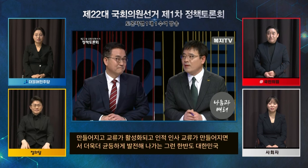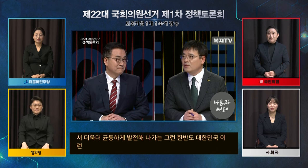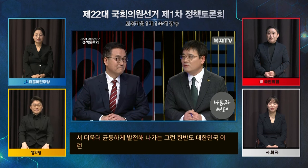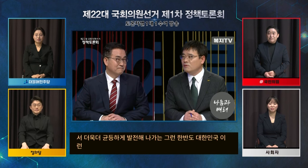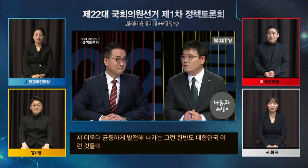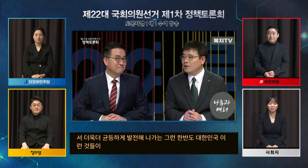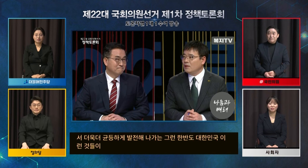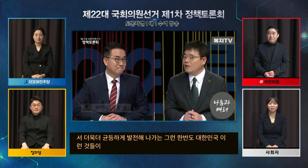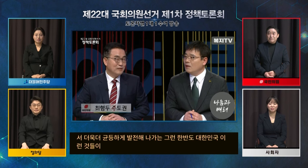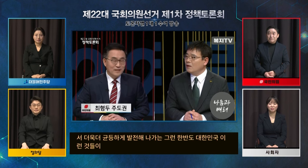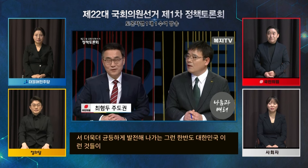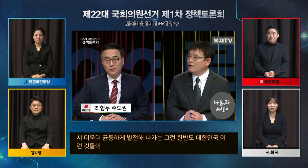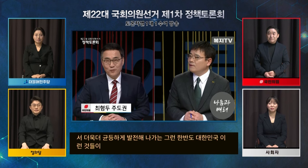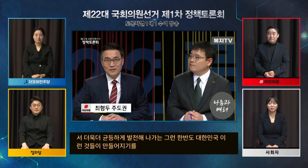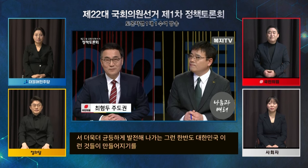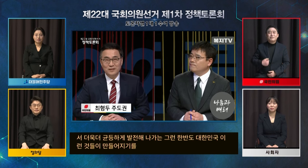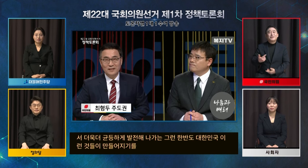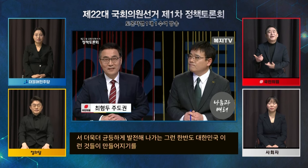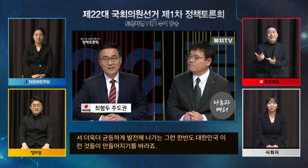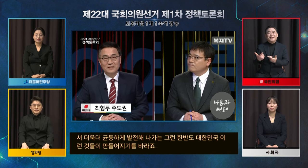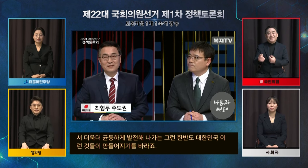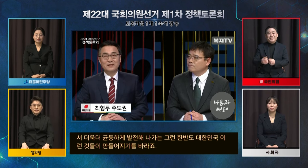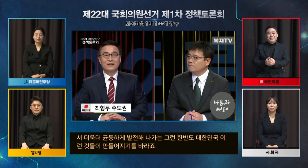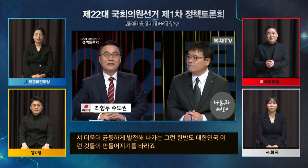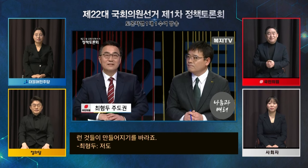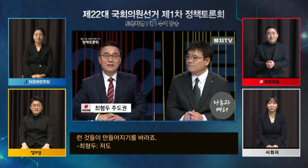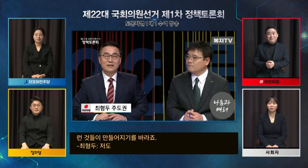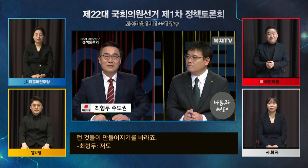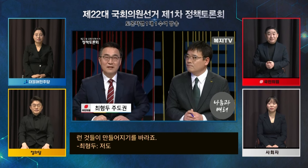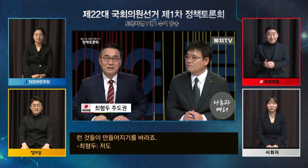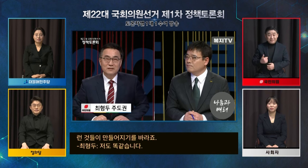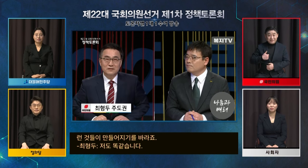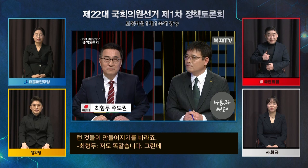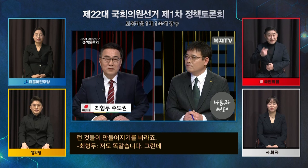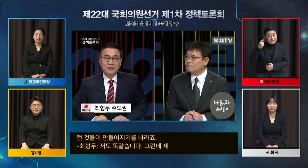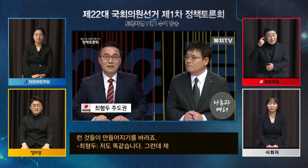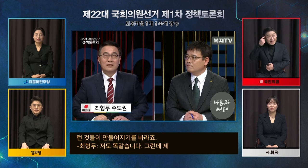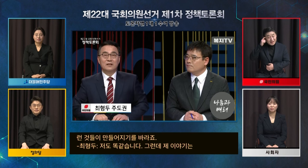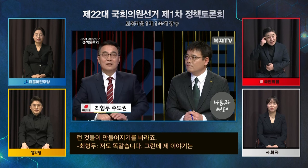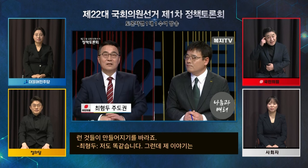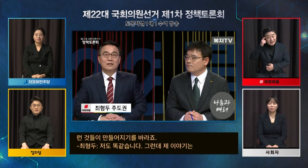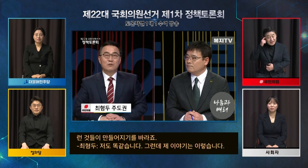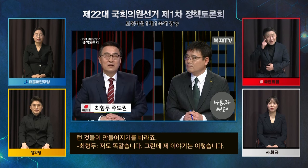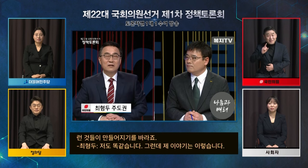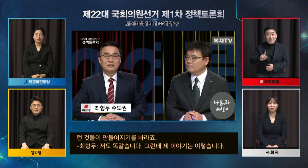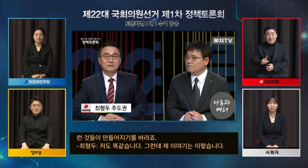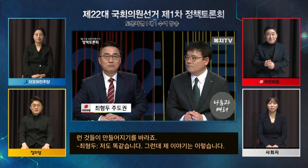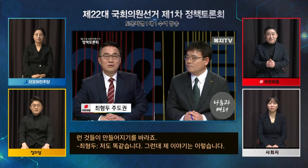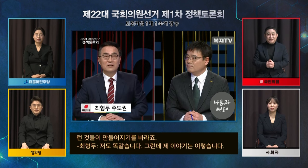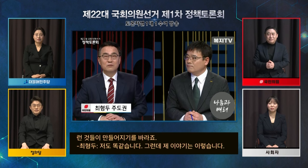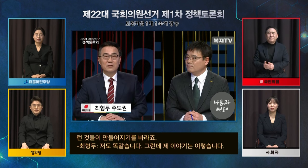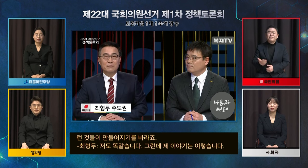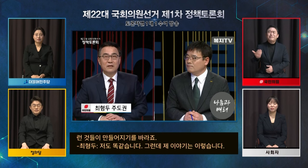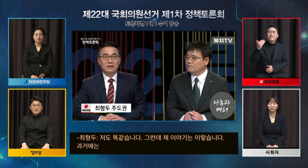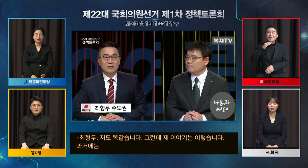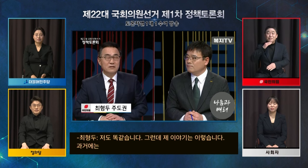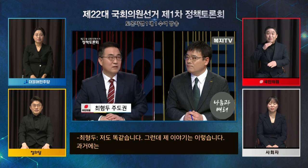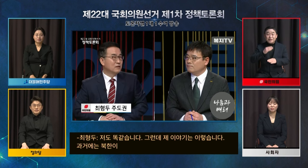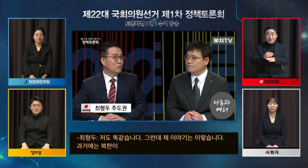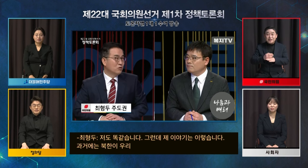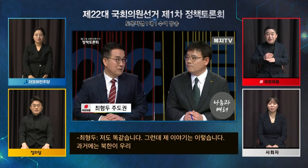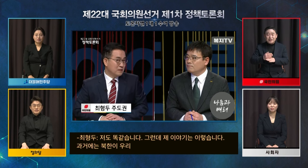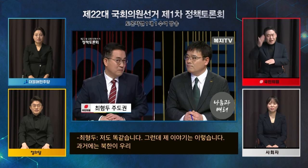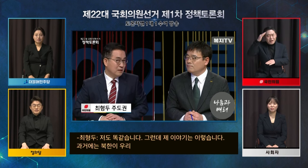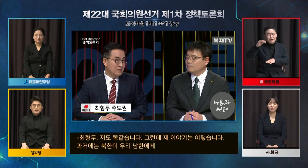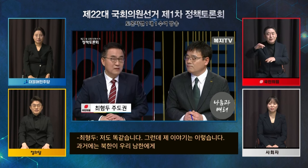만들어지길 바라죠. 네, 저도 똑같습니다. 그런데 제 이야기는 이렇습니다. 과거에는 북한이 우리 남한에게